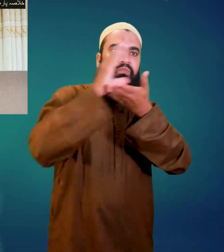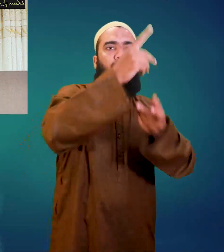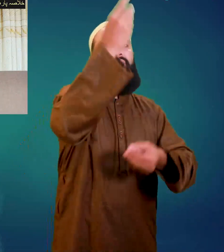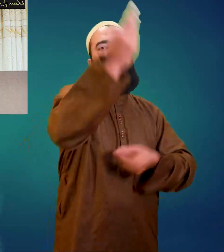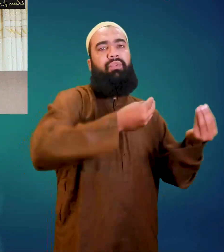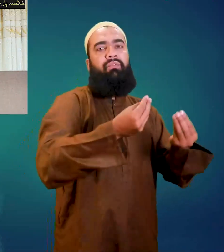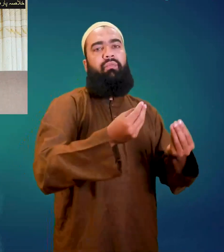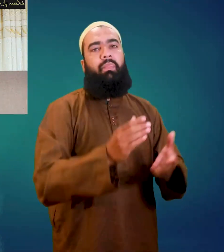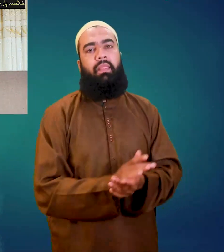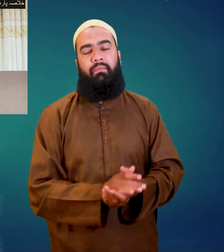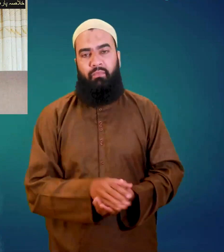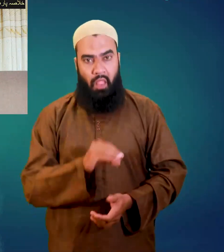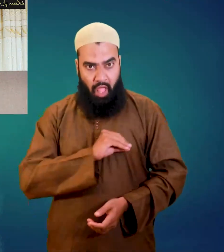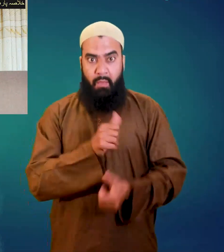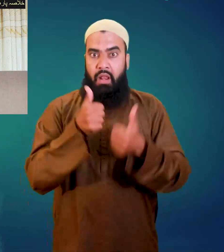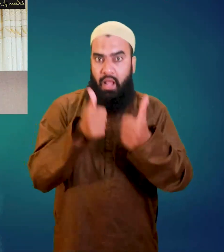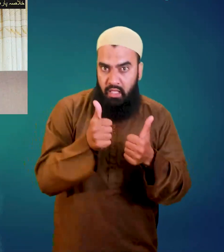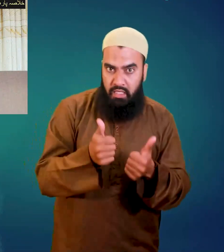آیت نمبر